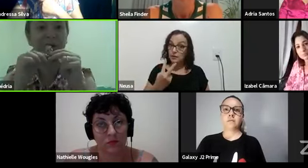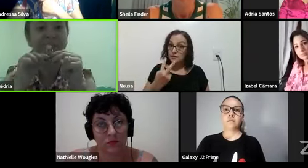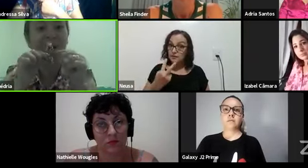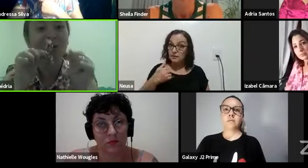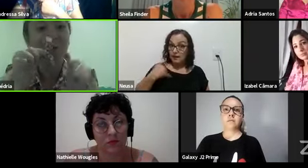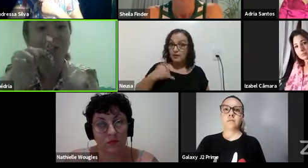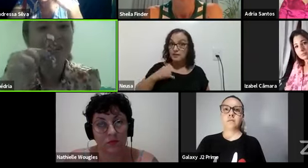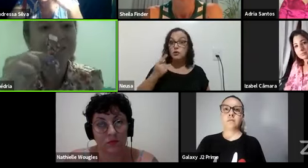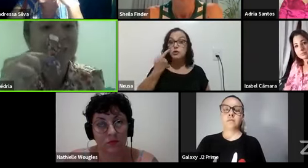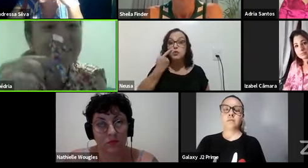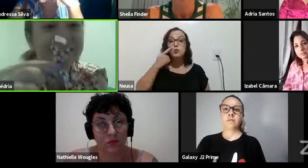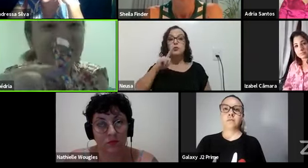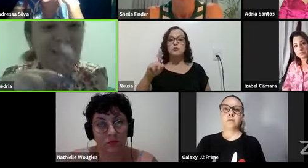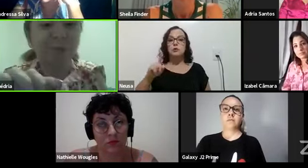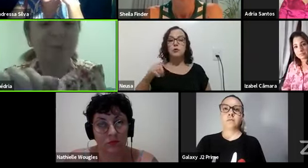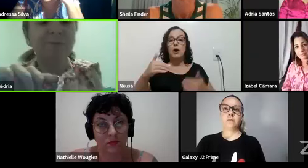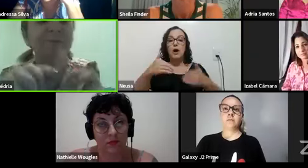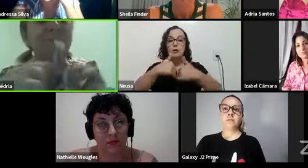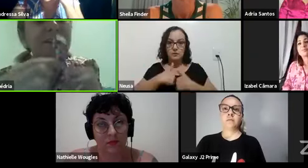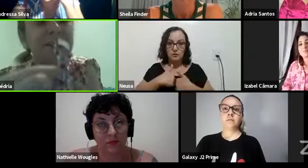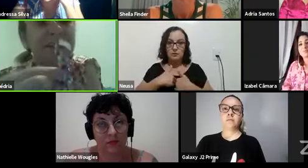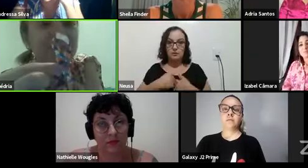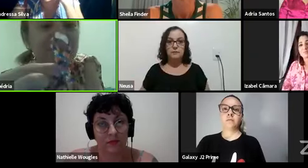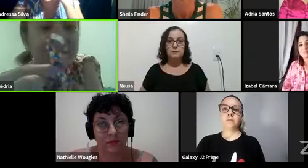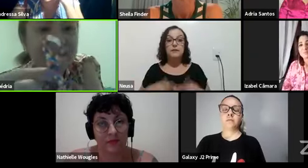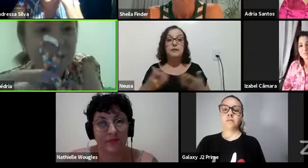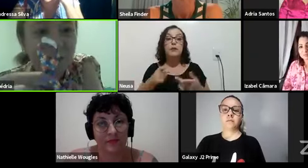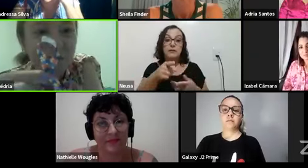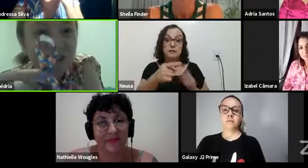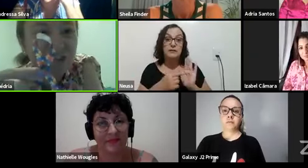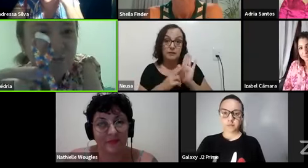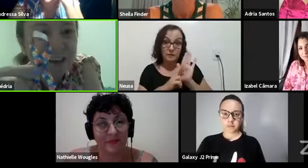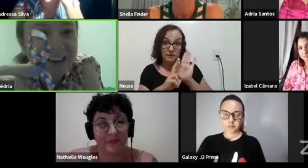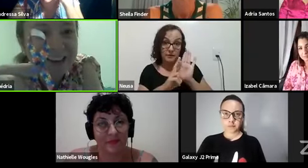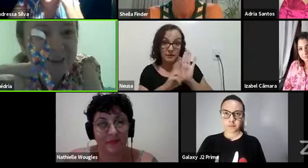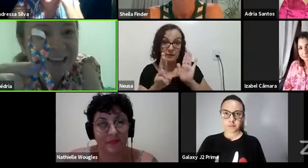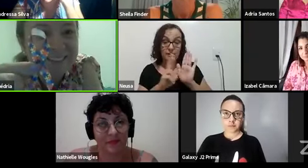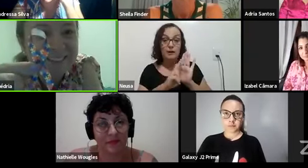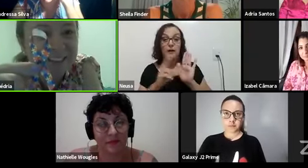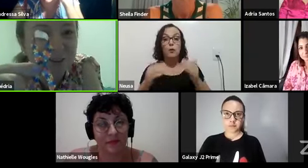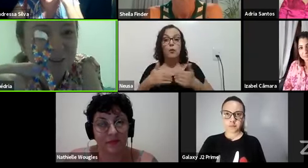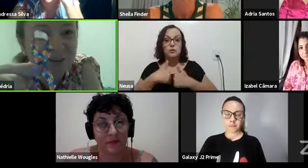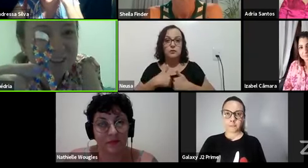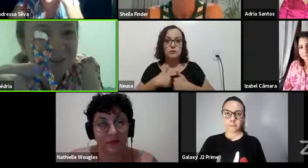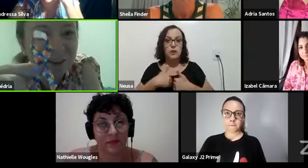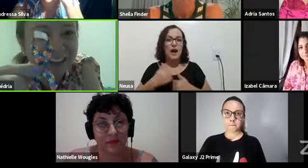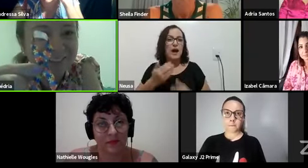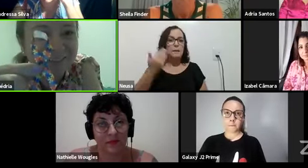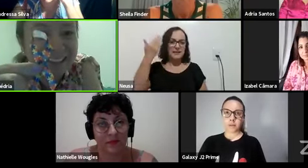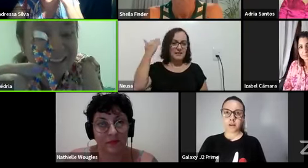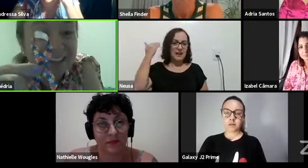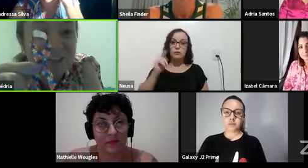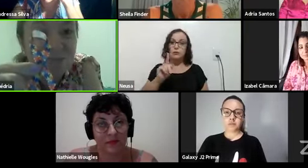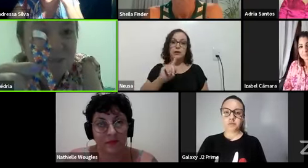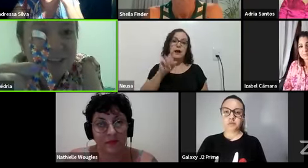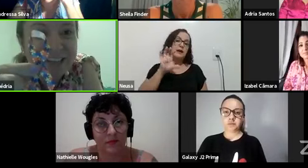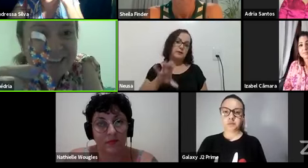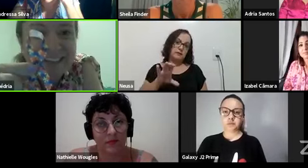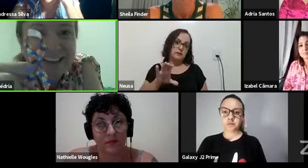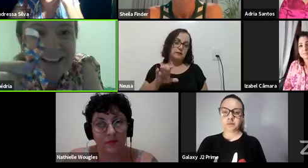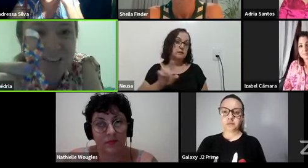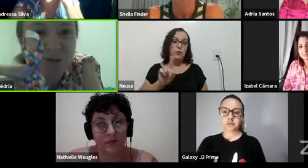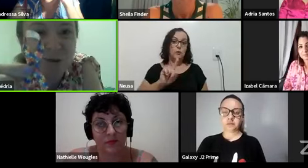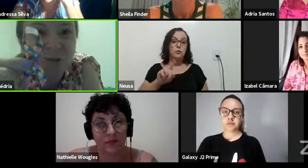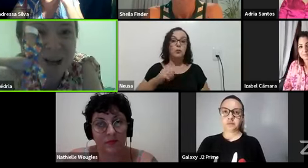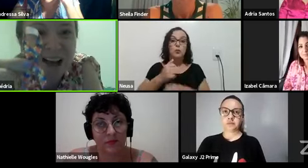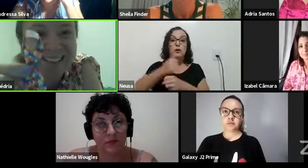meus amores, o nosso lacinho que representa o autismo, ele não era esse aqui todo quadriculado. Em